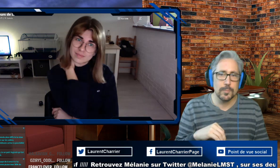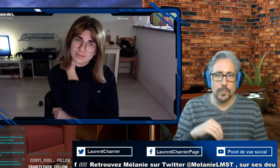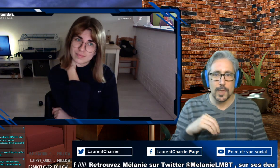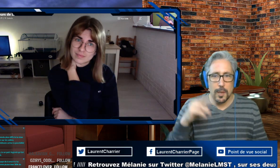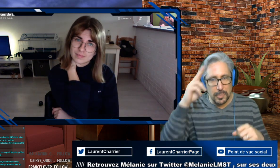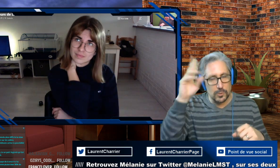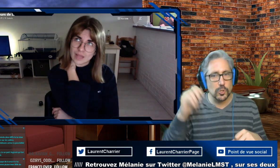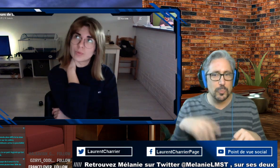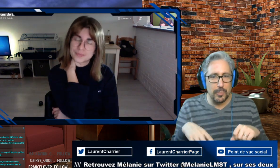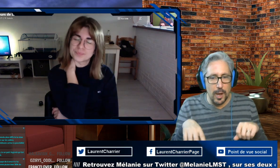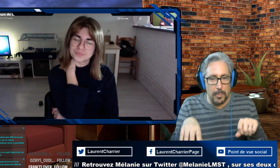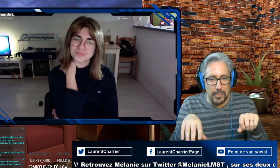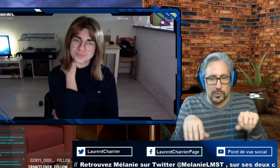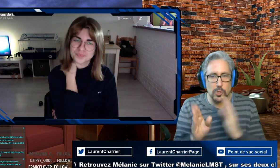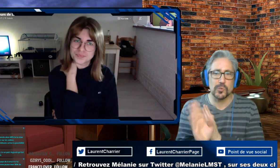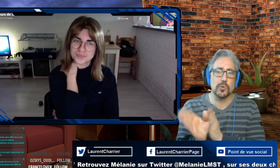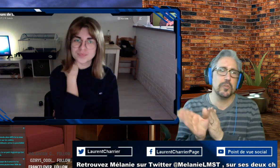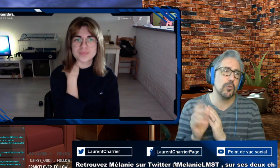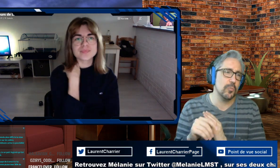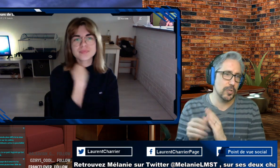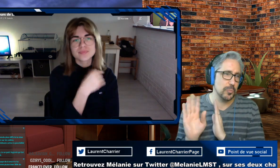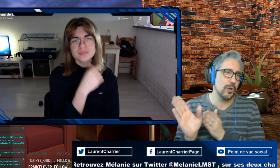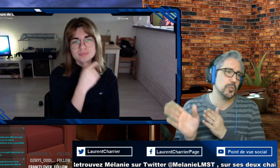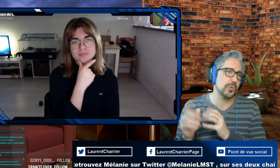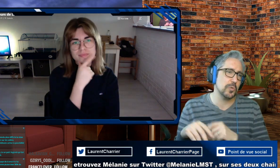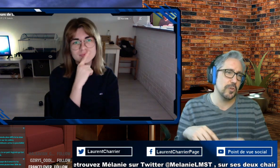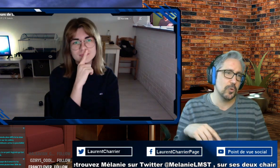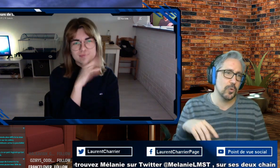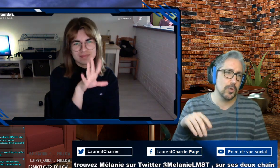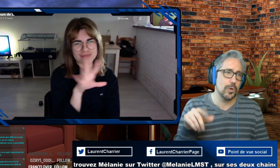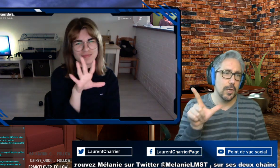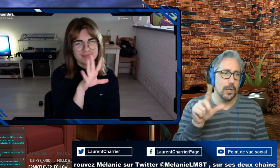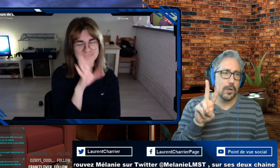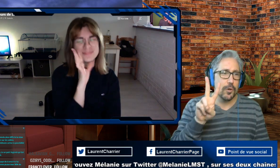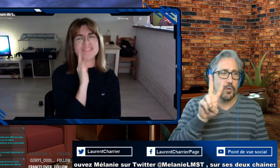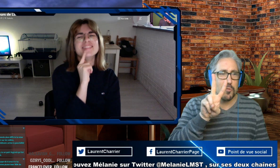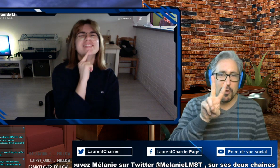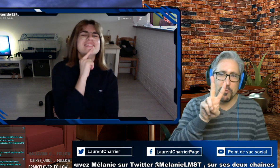VTT. Parce que je pense au vélo, moi. Je pense au vélo. Donc,